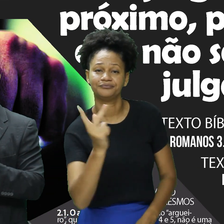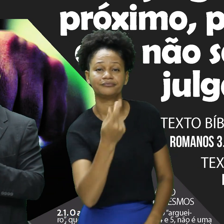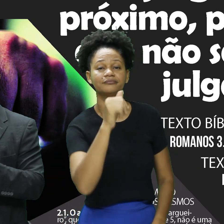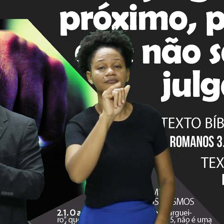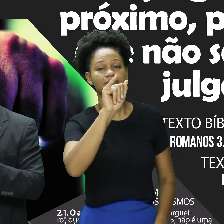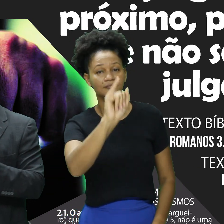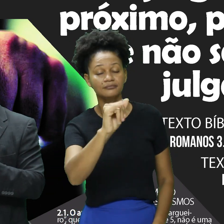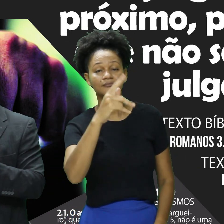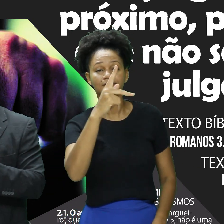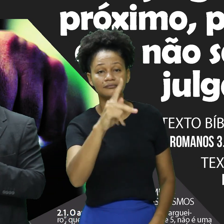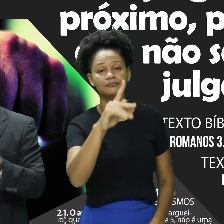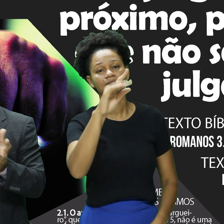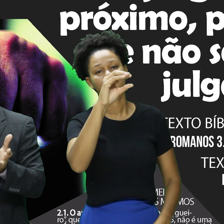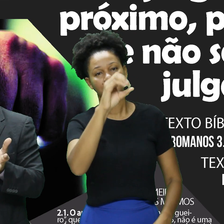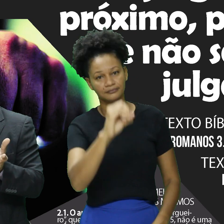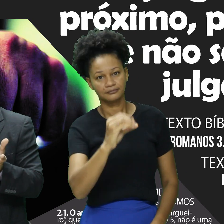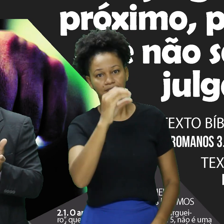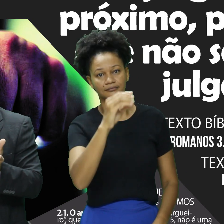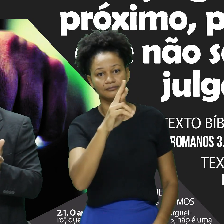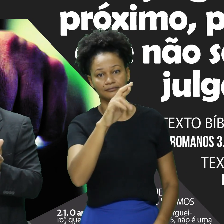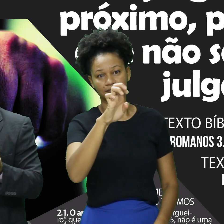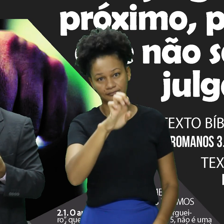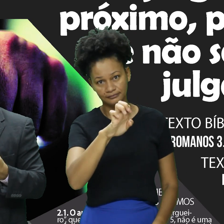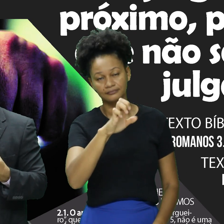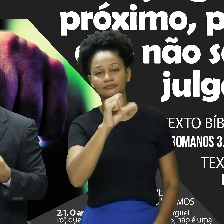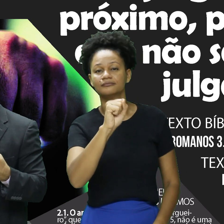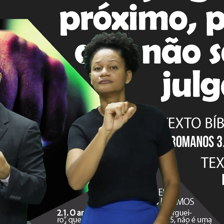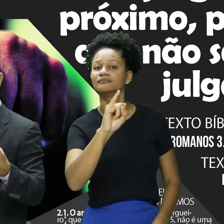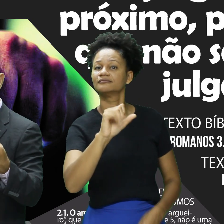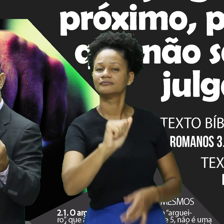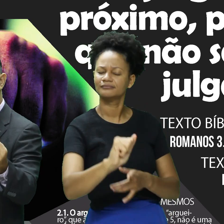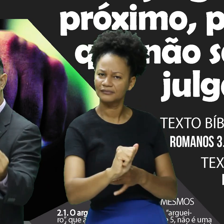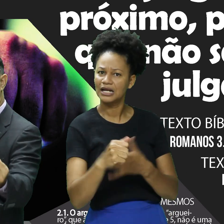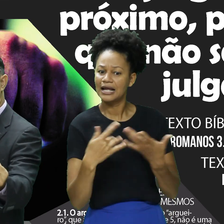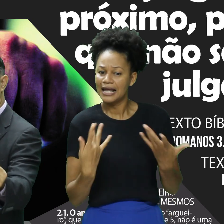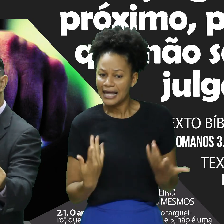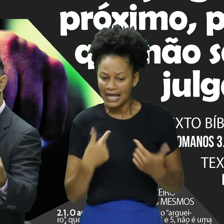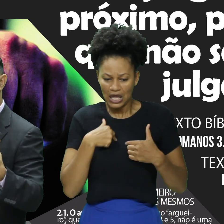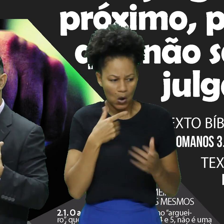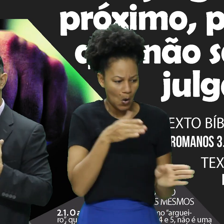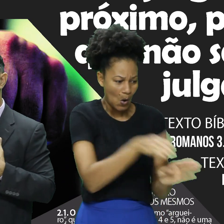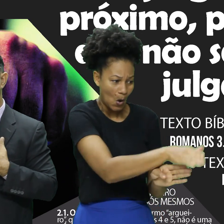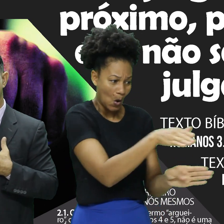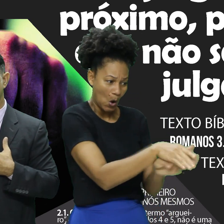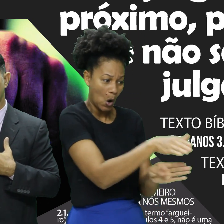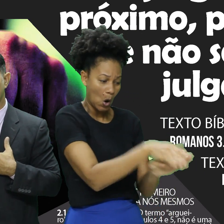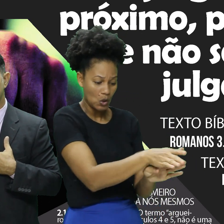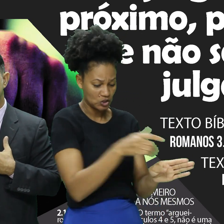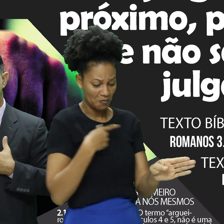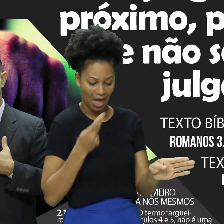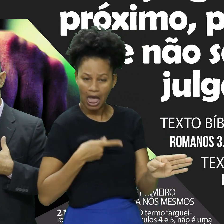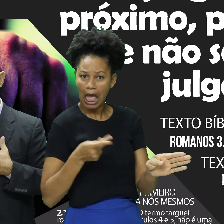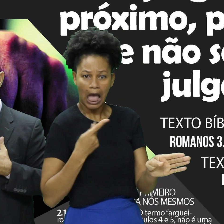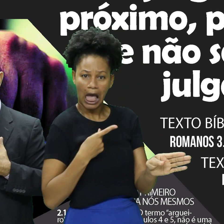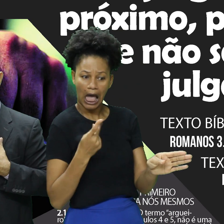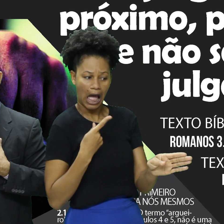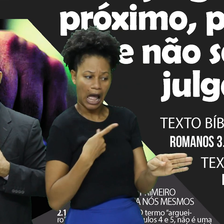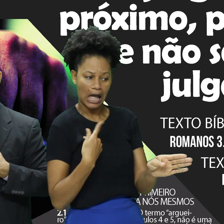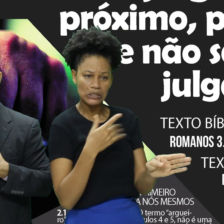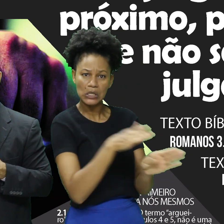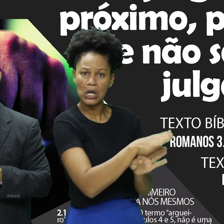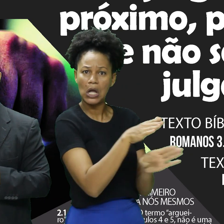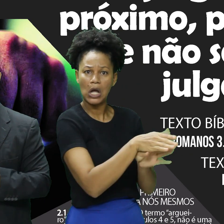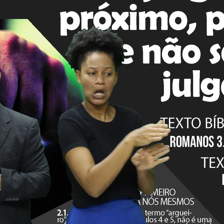hipocrisia. É hipocrisia isso, porque eu aconselho alguém, mas eu não quero ser